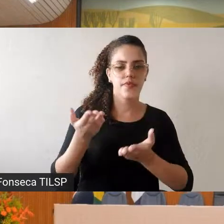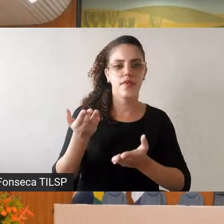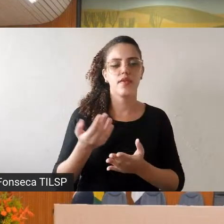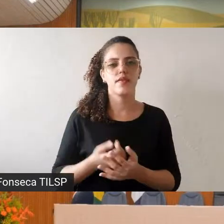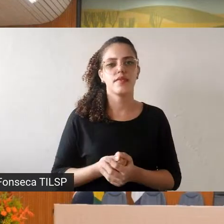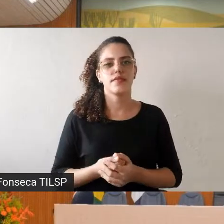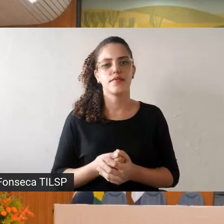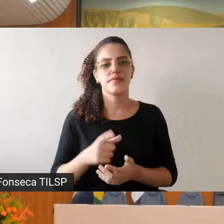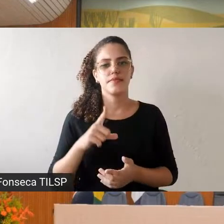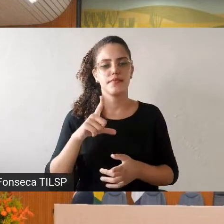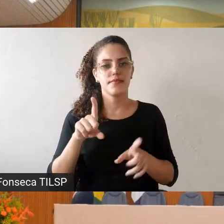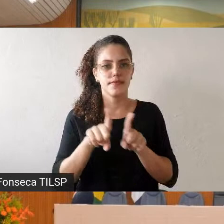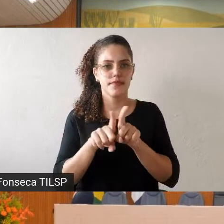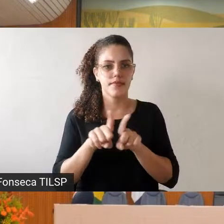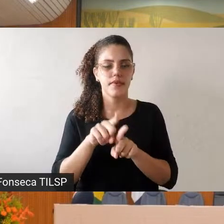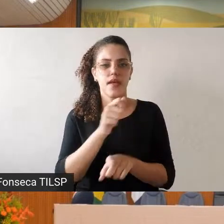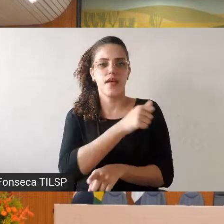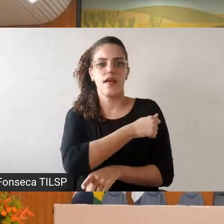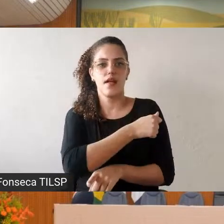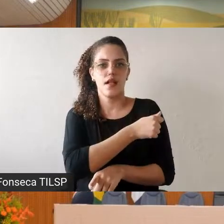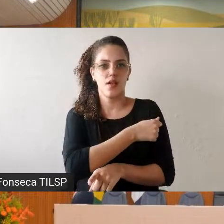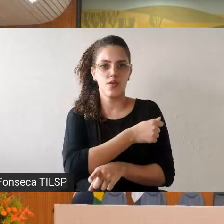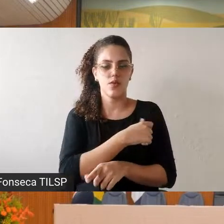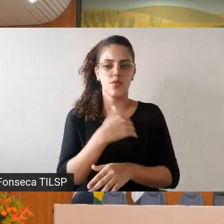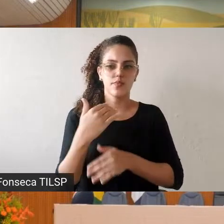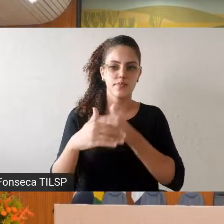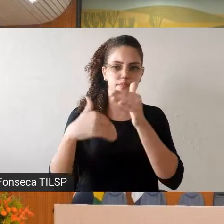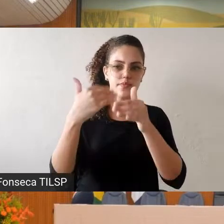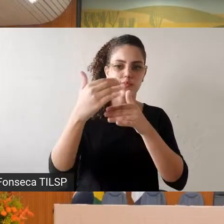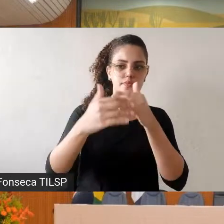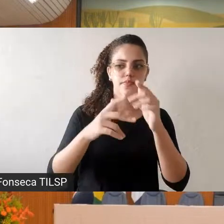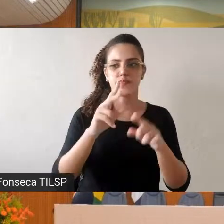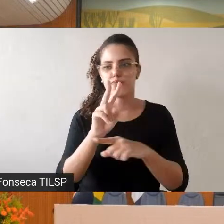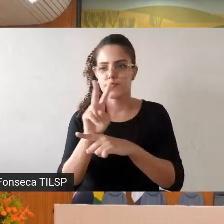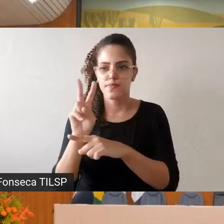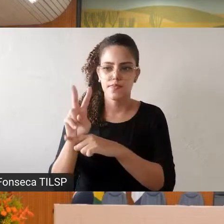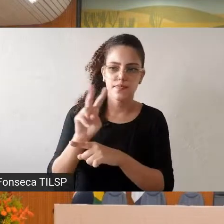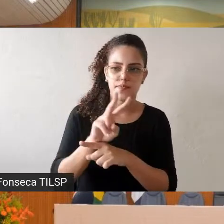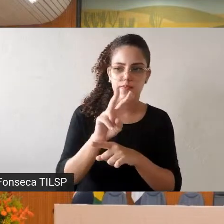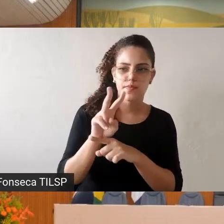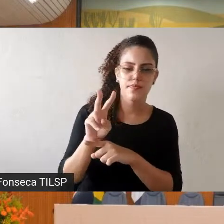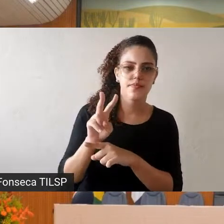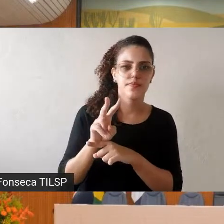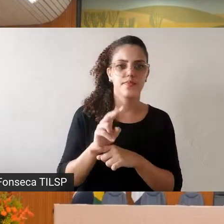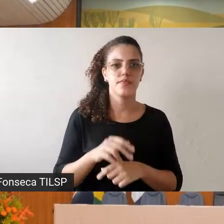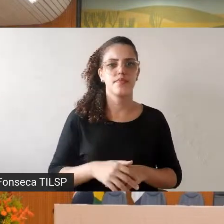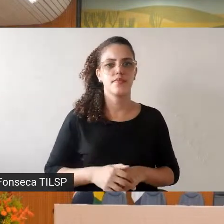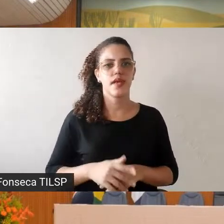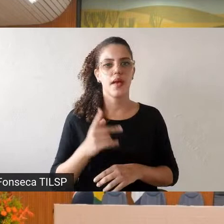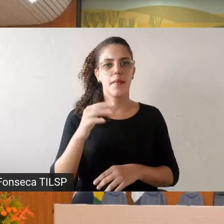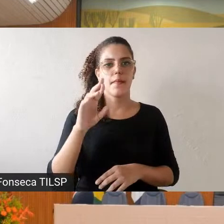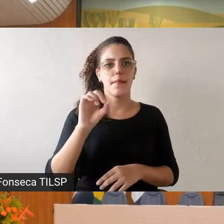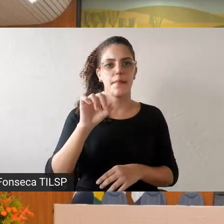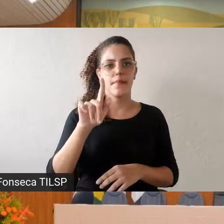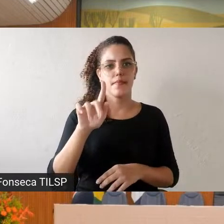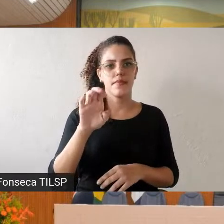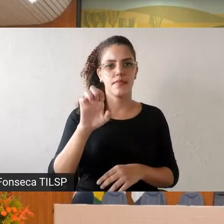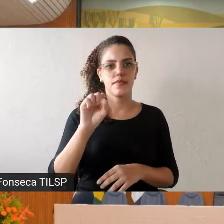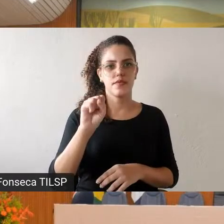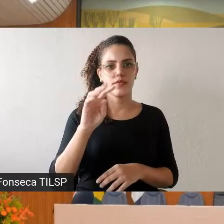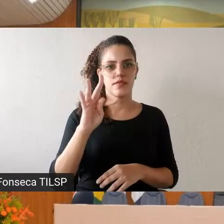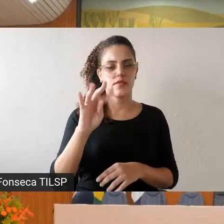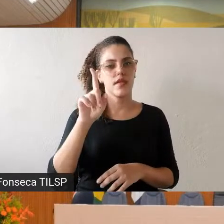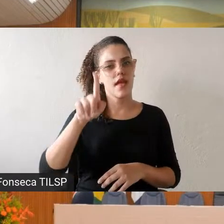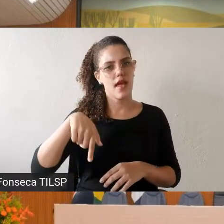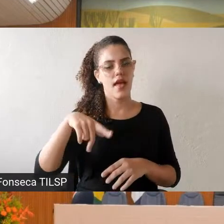vocês podem ter certeza que a Progeste é a proreitoria do aluno de graduação e nós teremos todo o